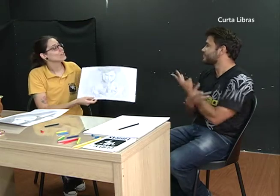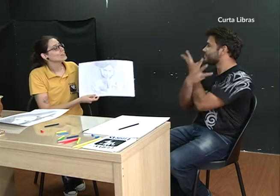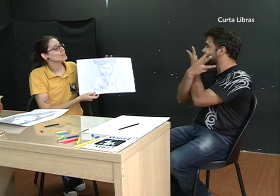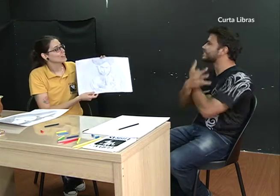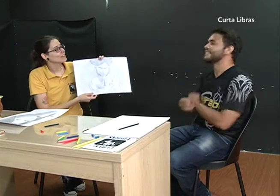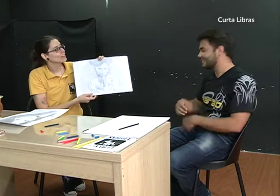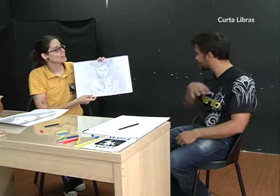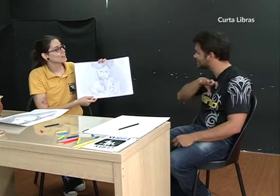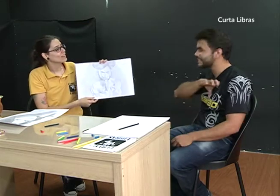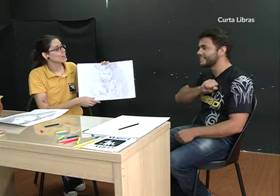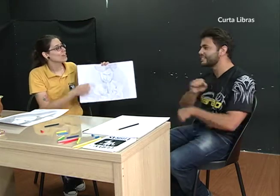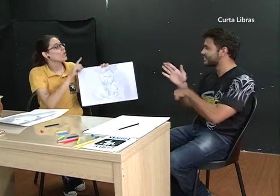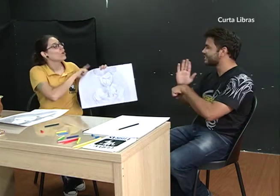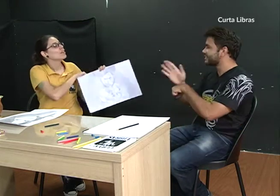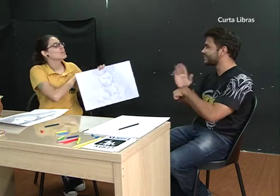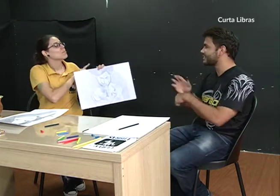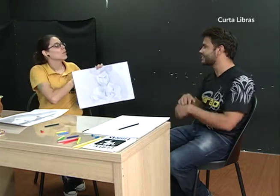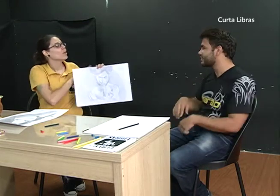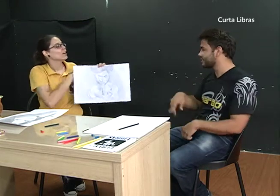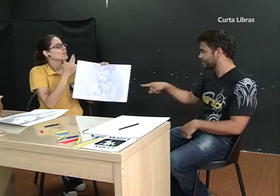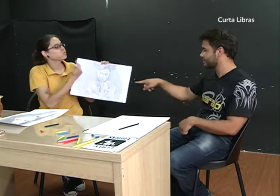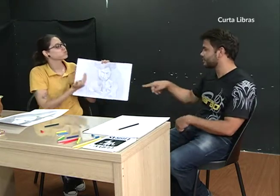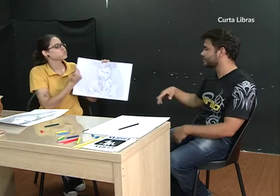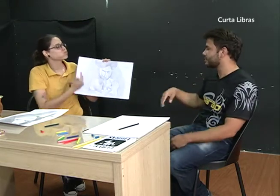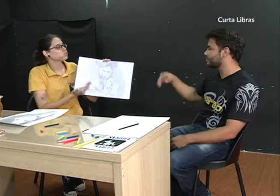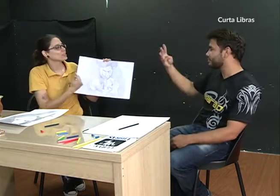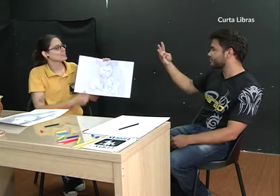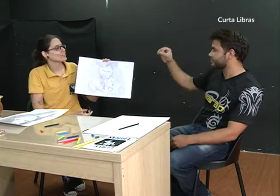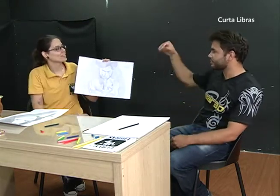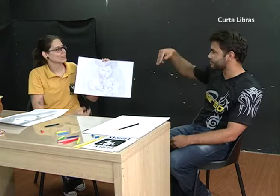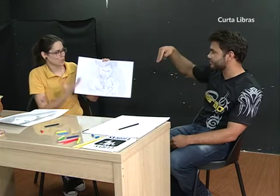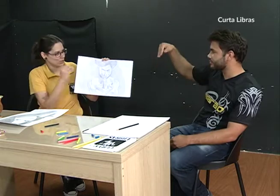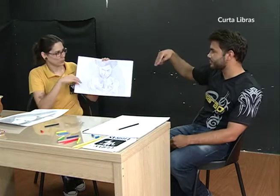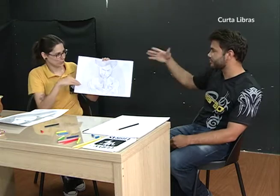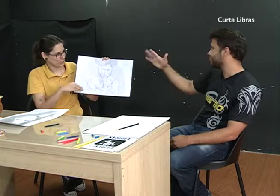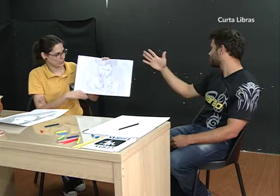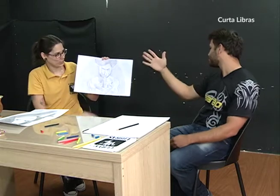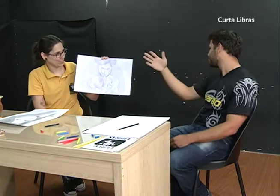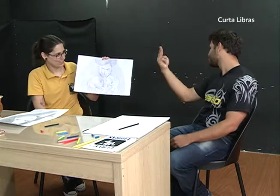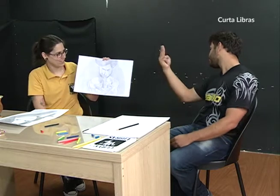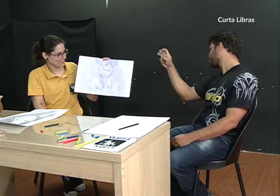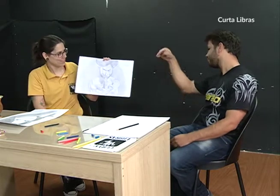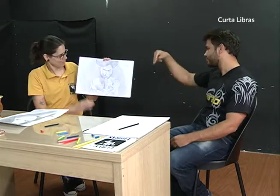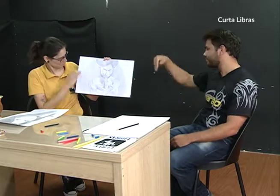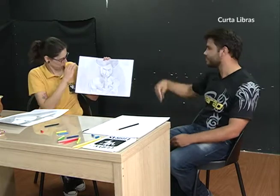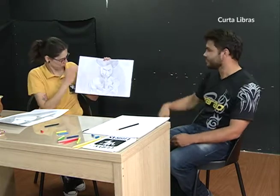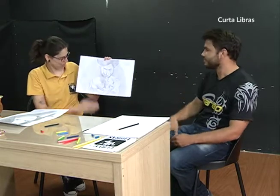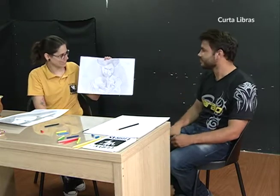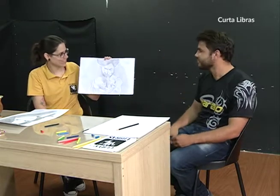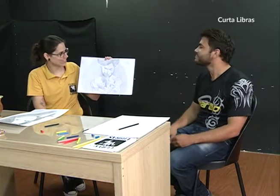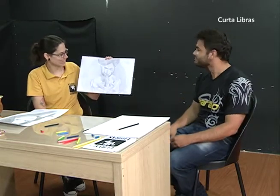Esse é o Wolverine. Eu adoro os filmes dele. Quanto tempo demorou esse? Uns 30 minutos, mais ou menos. É, uns 30 minutos.